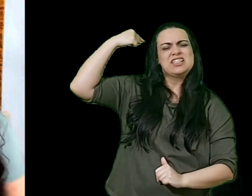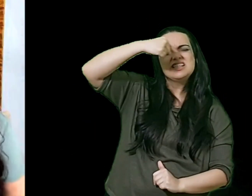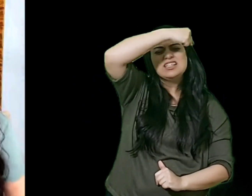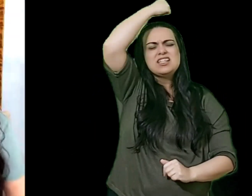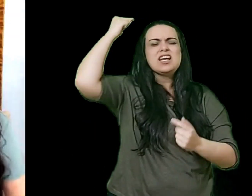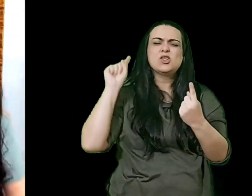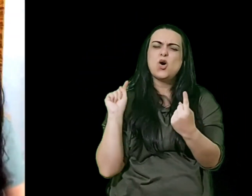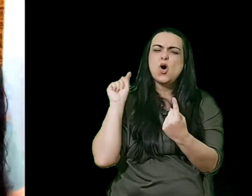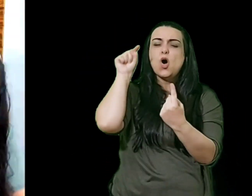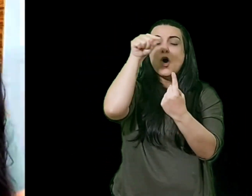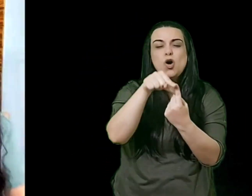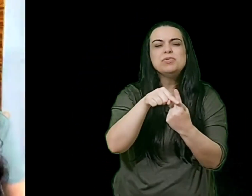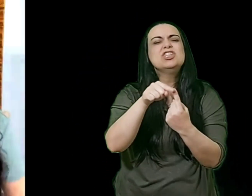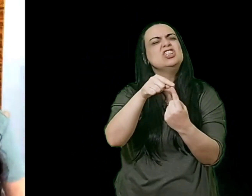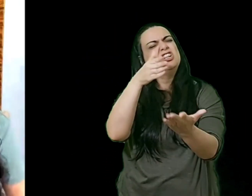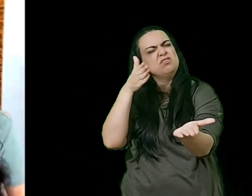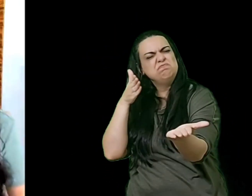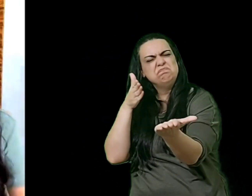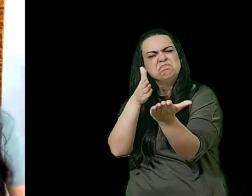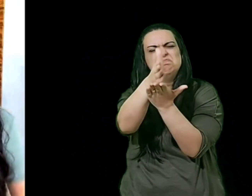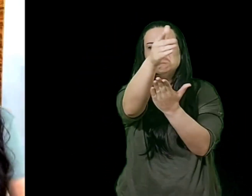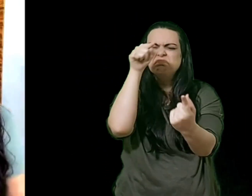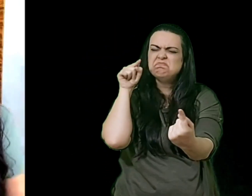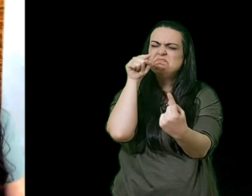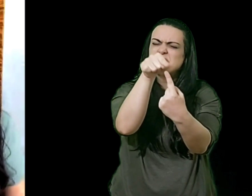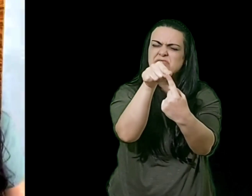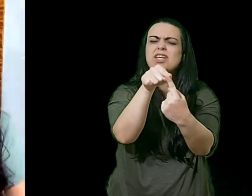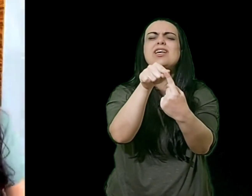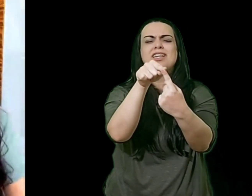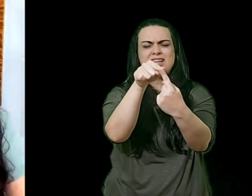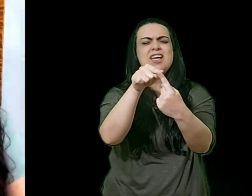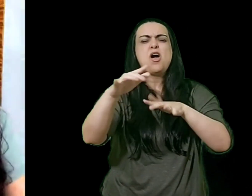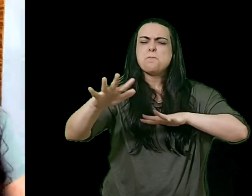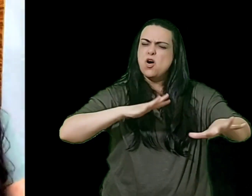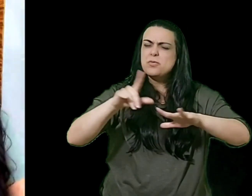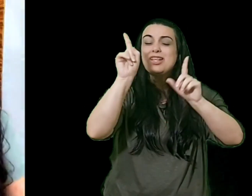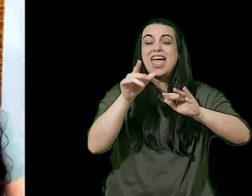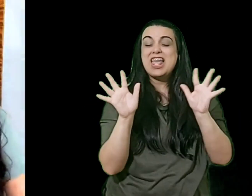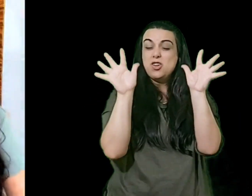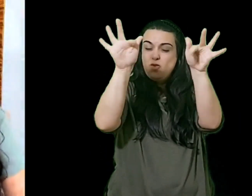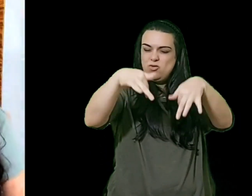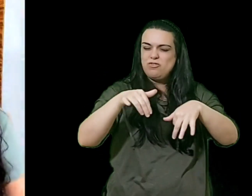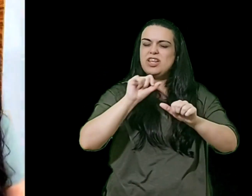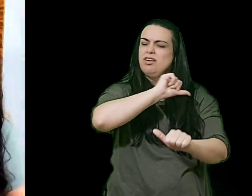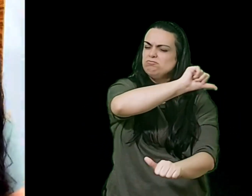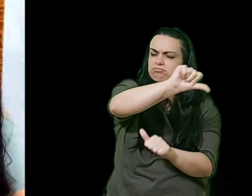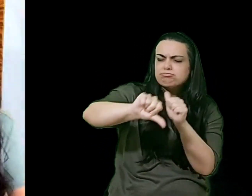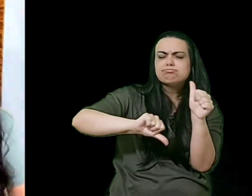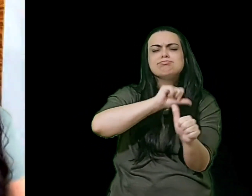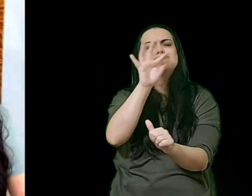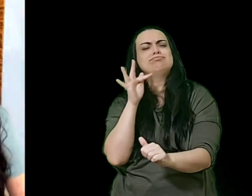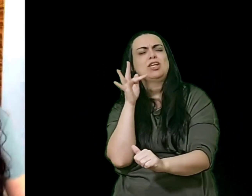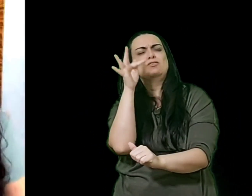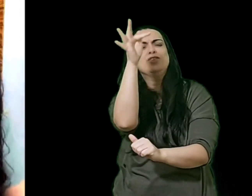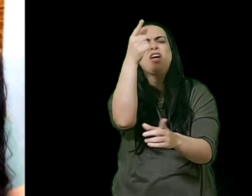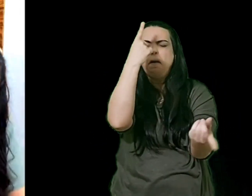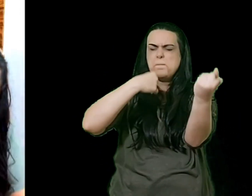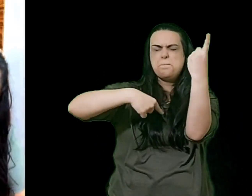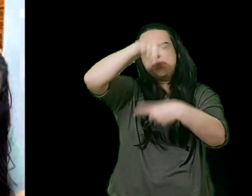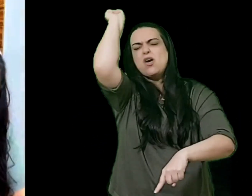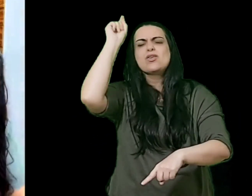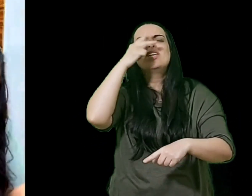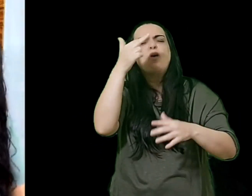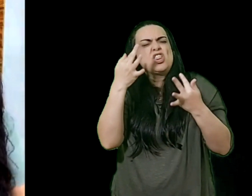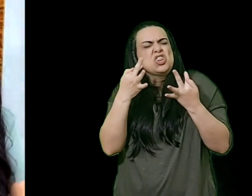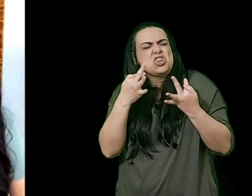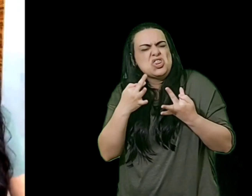movimento que visa atingir um propósito, ó Deus. Esse movimento cujo propósito é no final dessa transformação, no final da